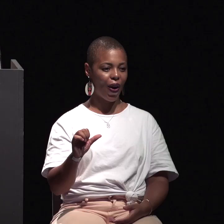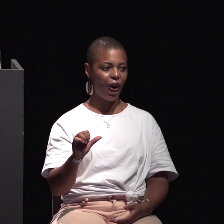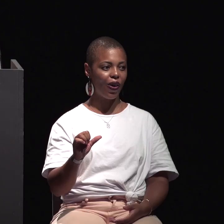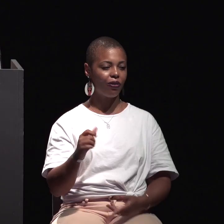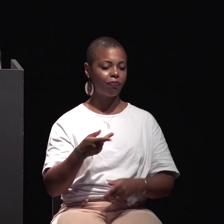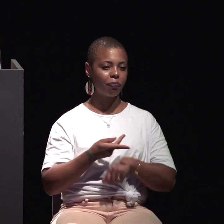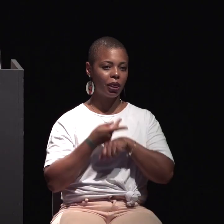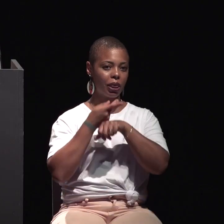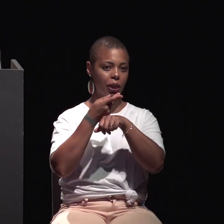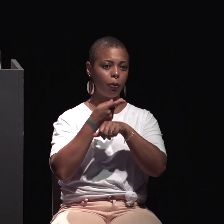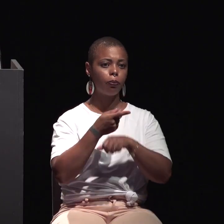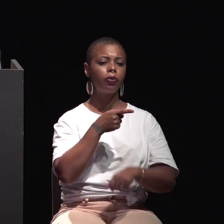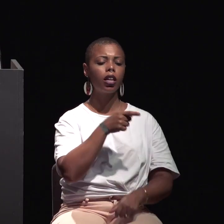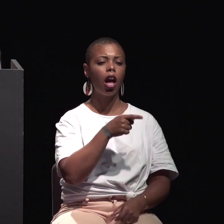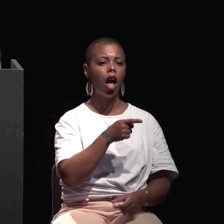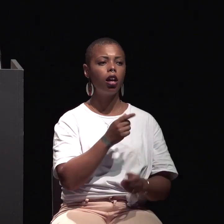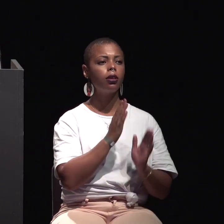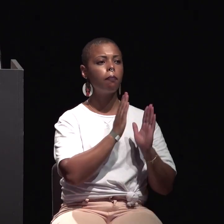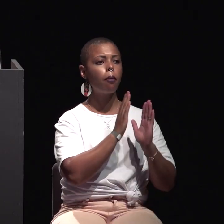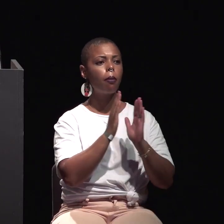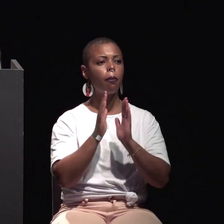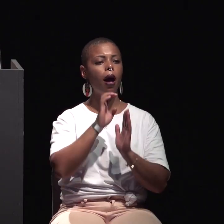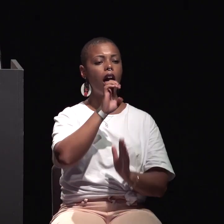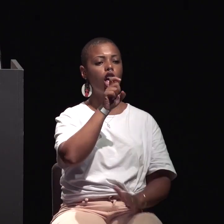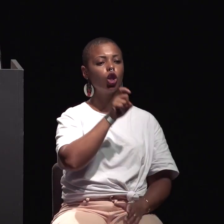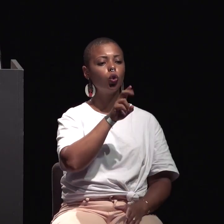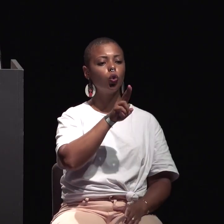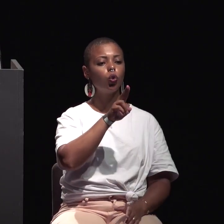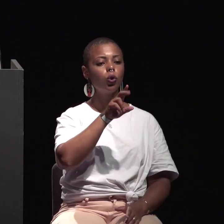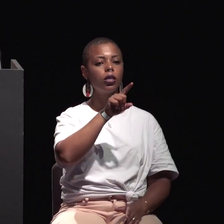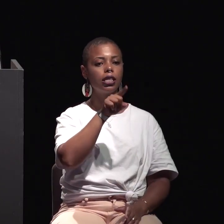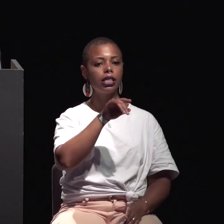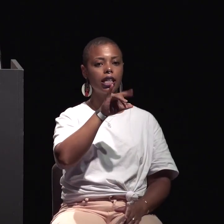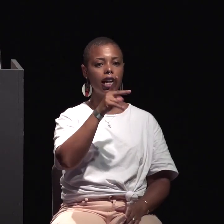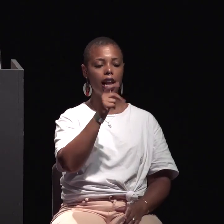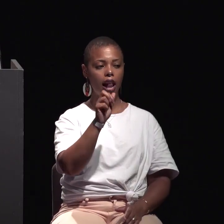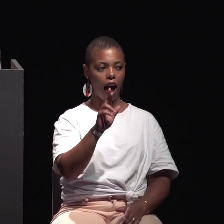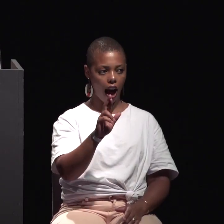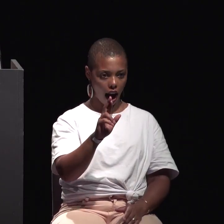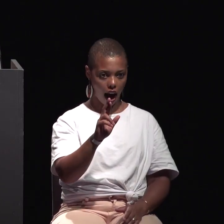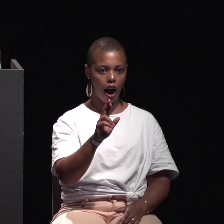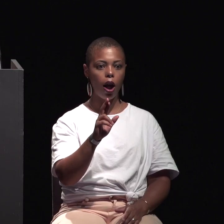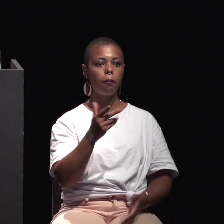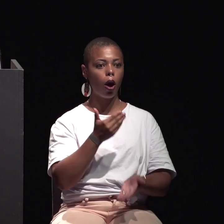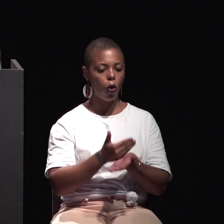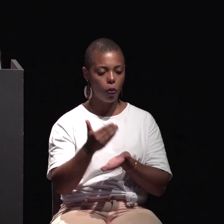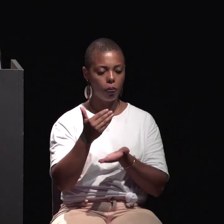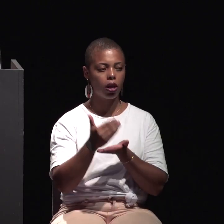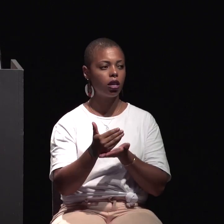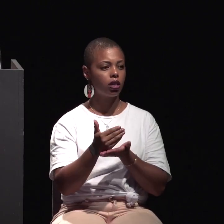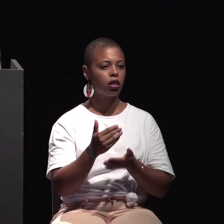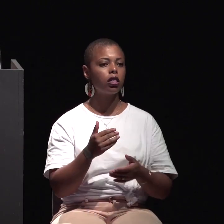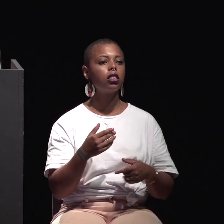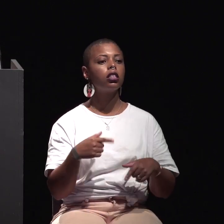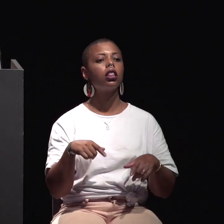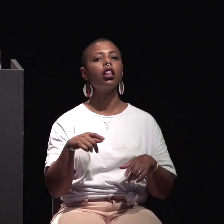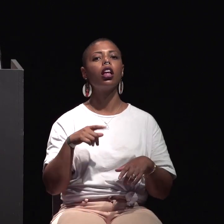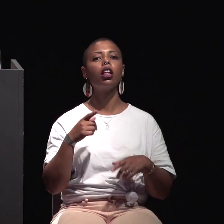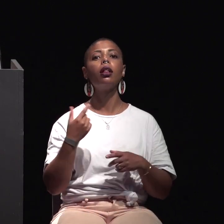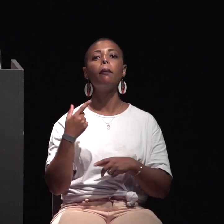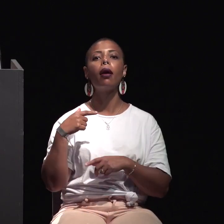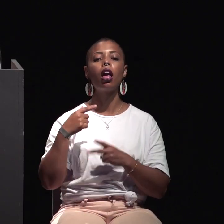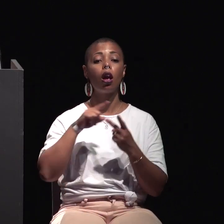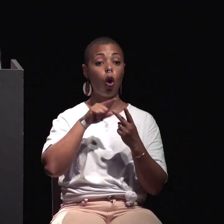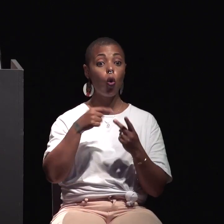Os volumes de crônicas Exuzilhar, o Para Começar, e o mais recente, Parem de Nos